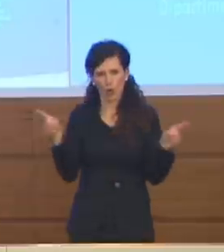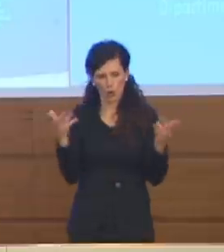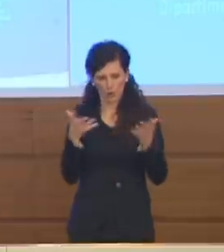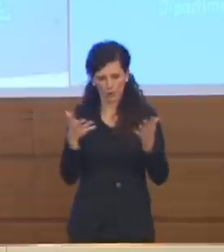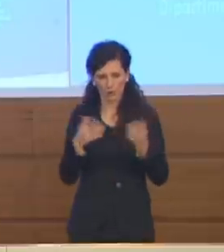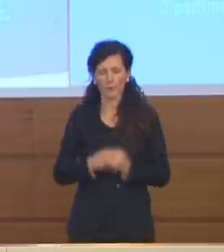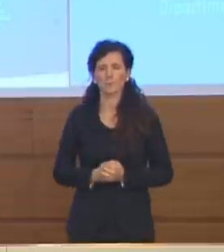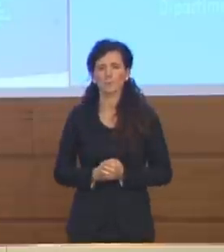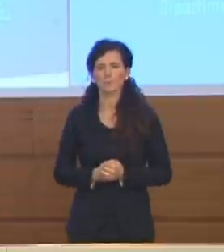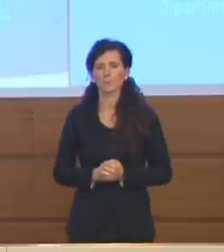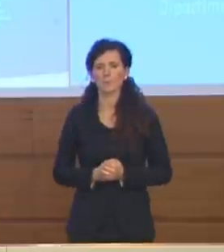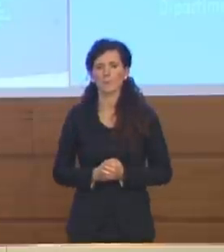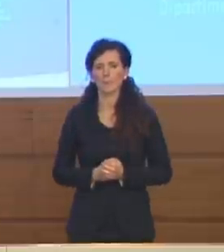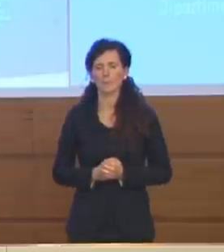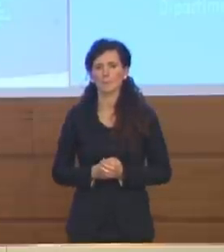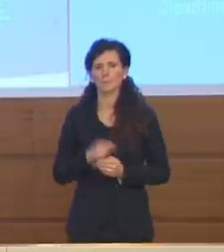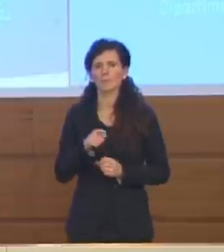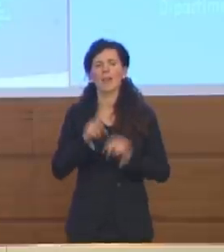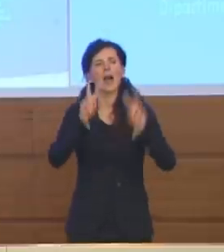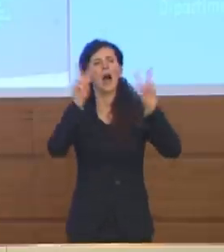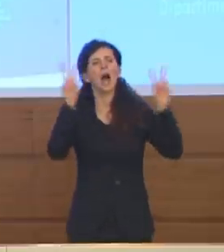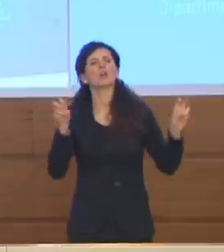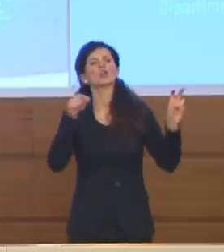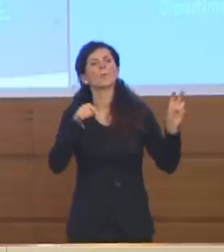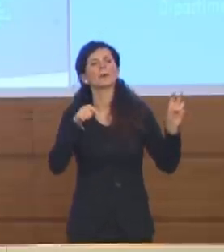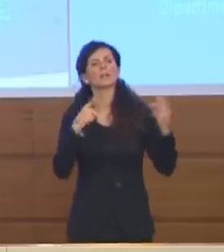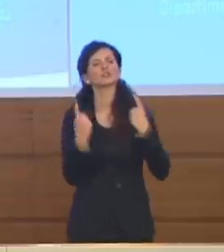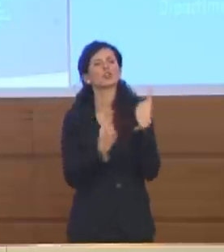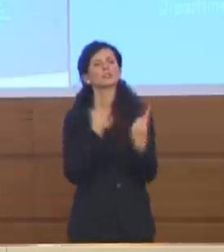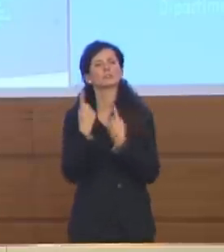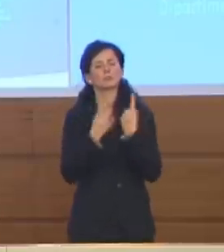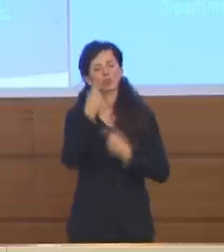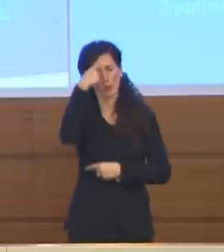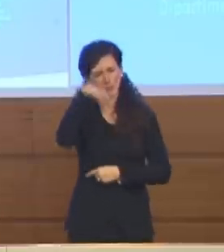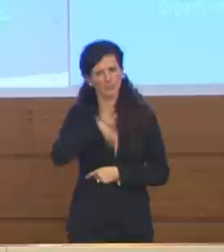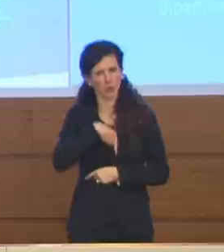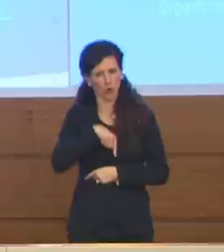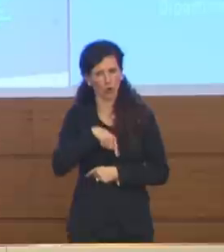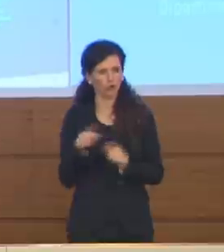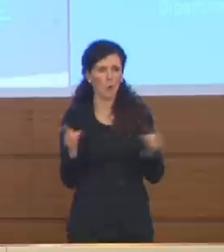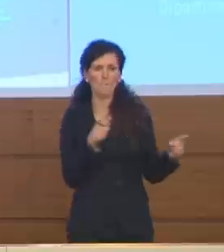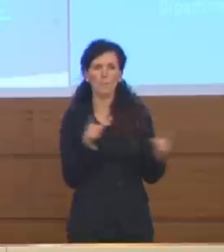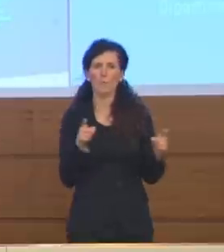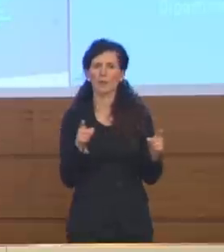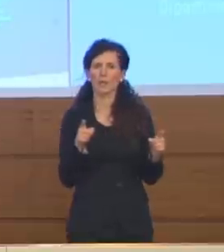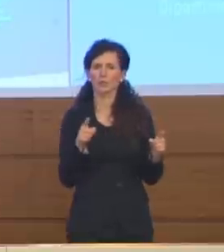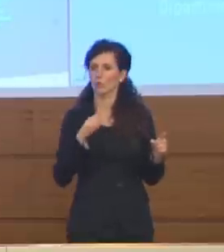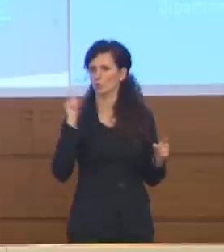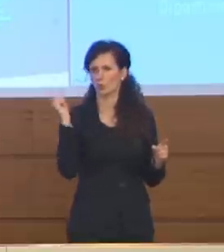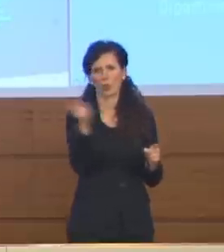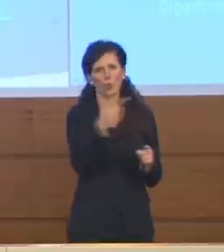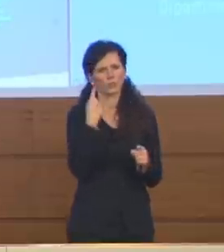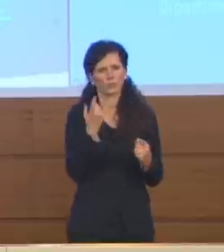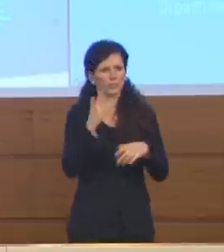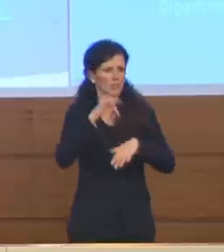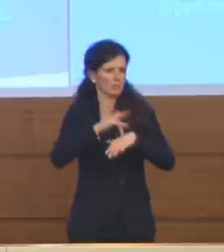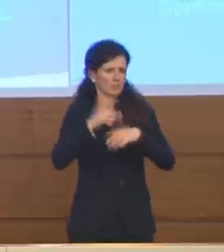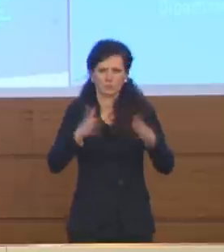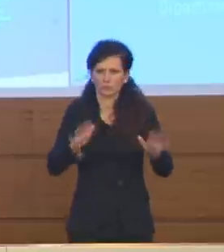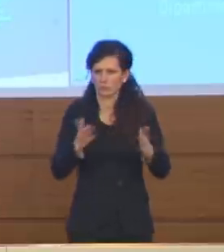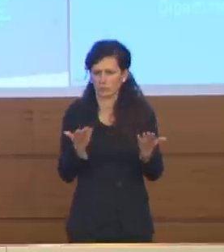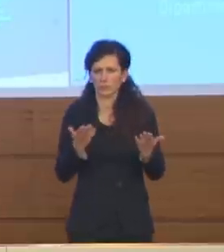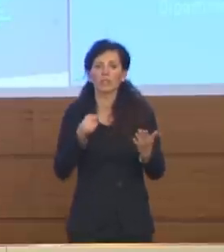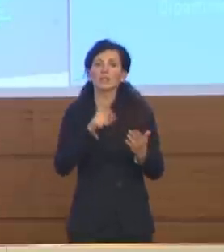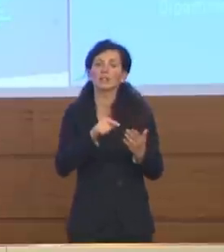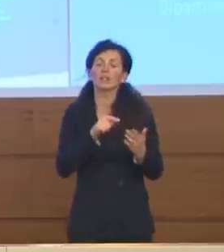tema del dell'aspetto psicologico di questa particolare fase che viviamo tutti quanti è un tema